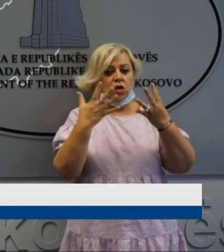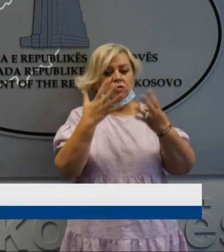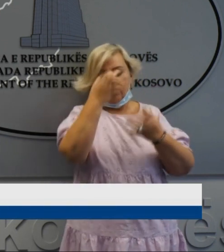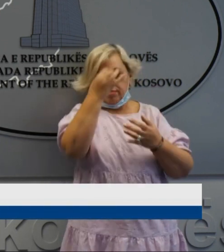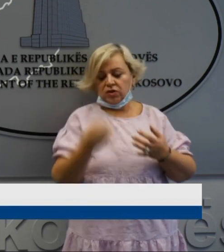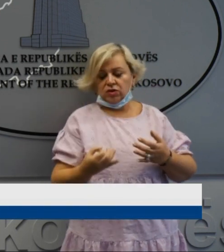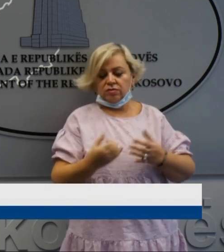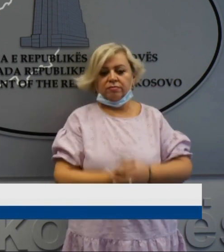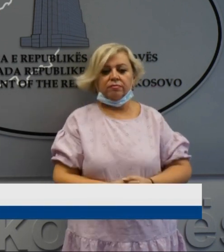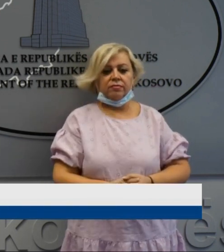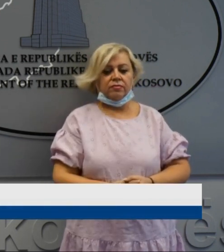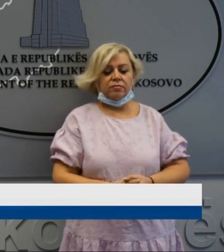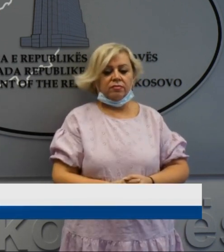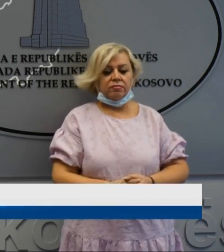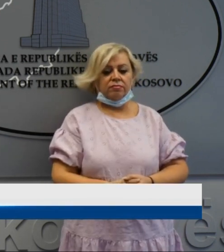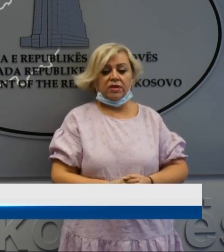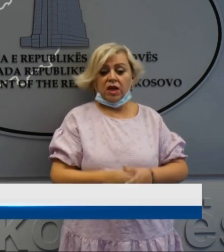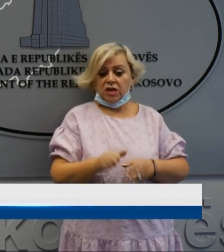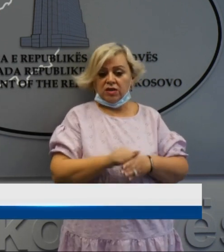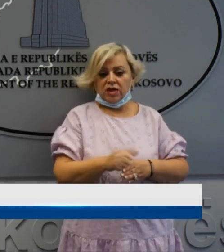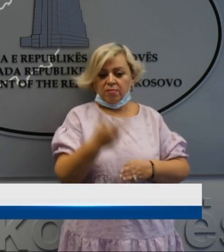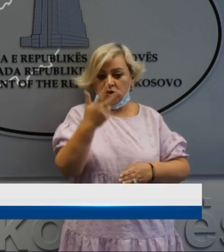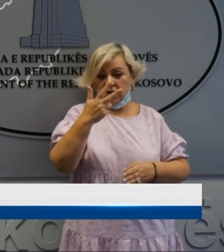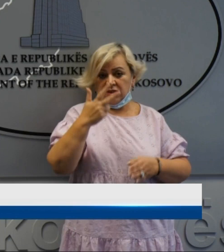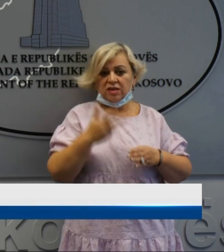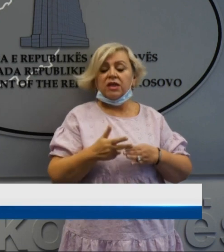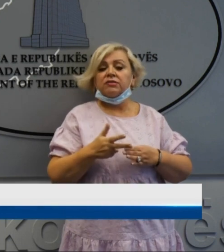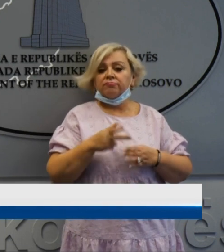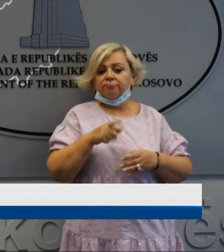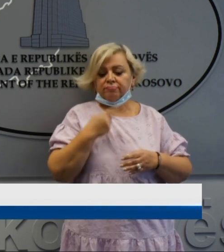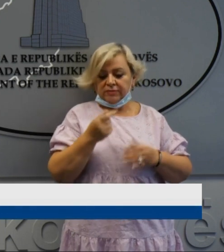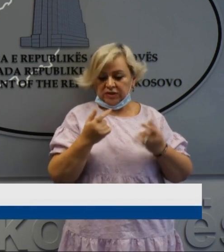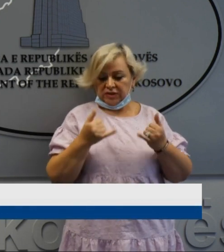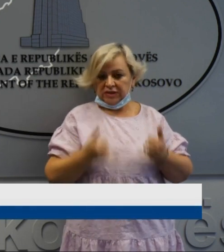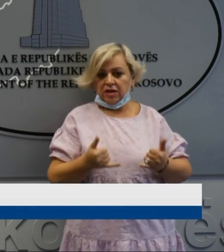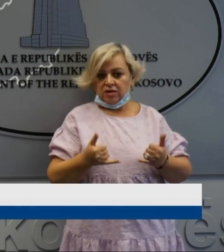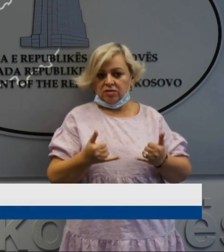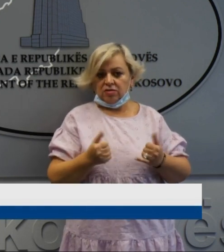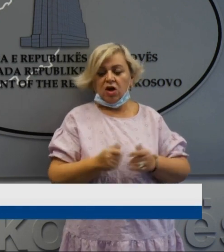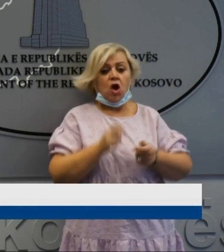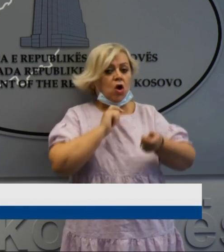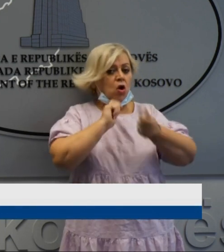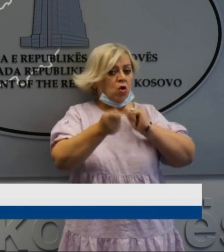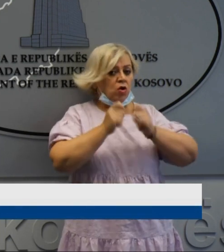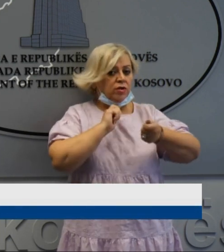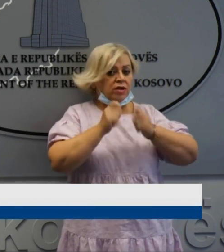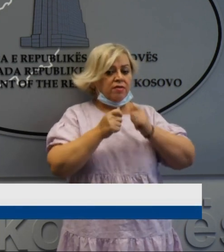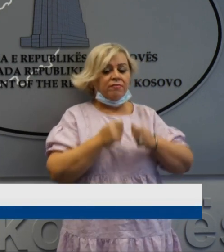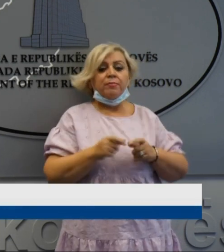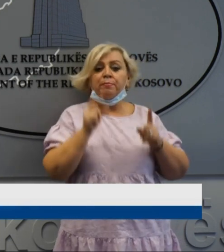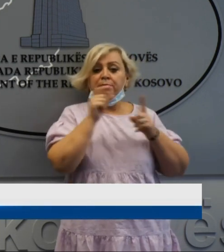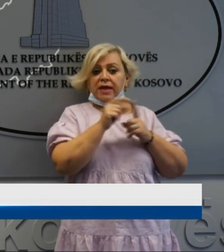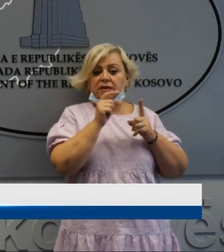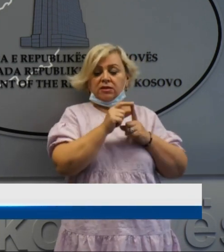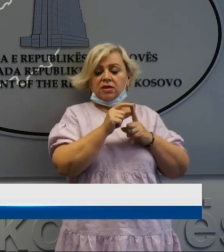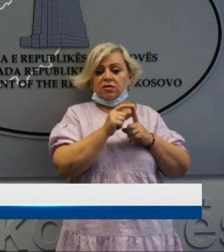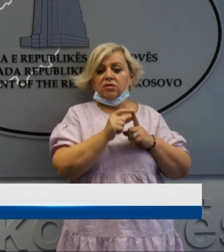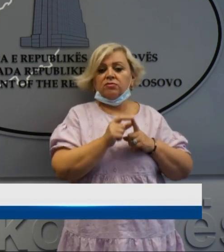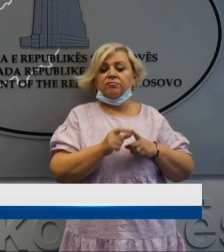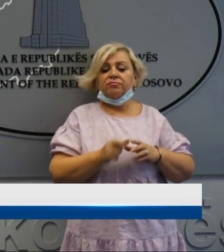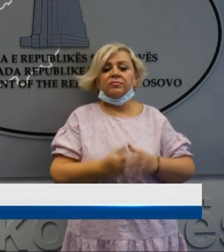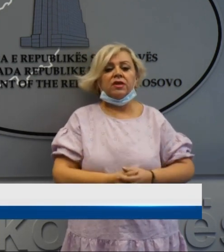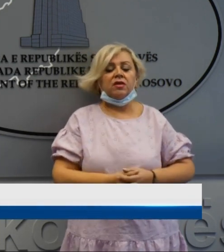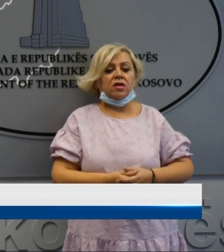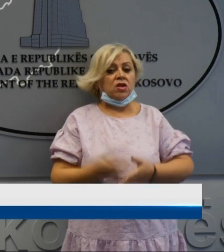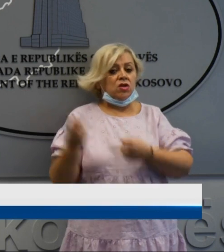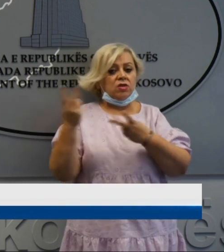90%. Në tremujorin e tretë, në të cilin gjendemi, nga kontrata bilaterale me Pfizer, në total